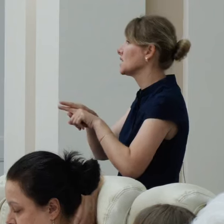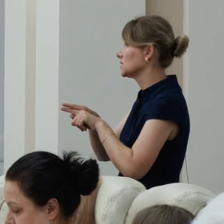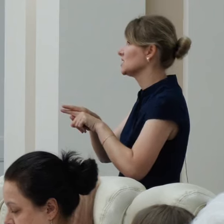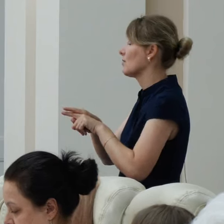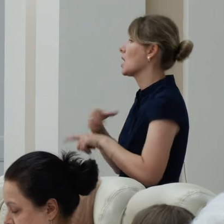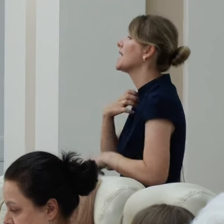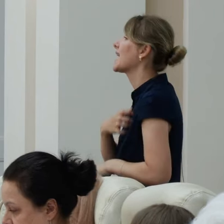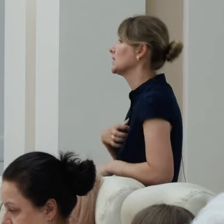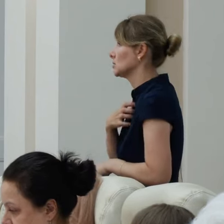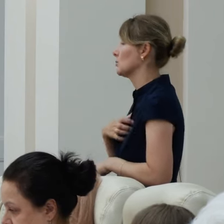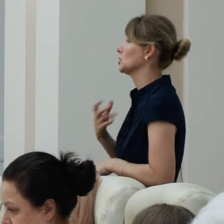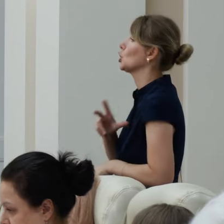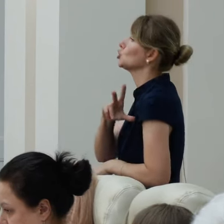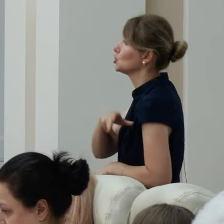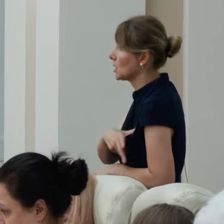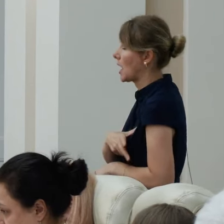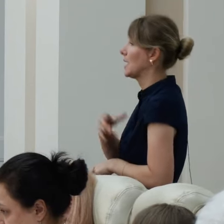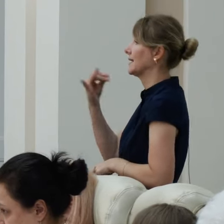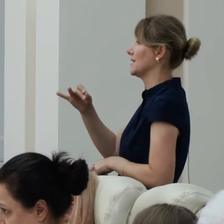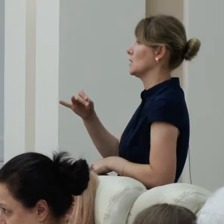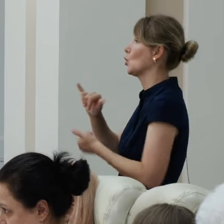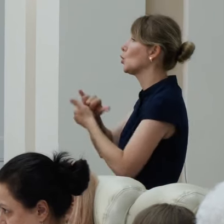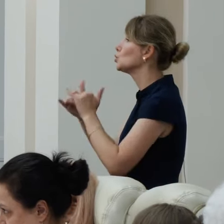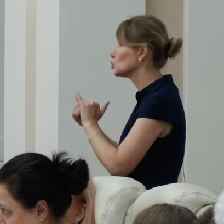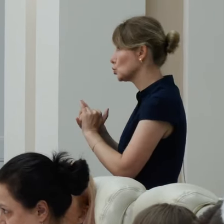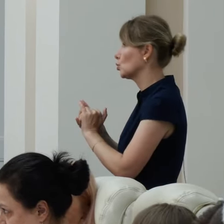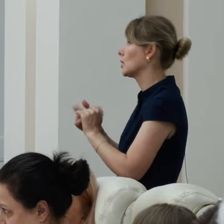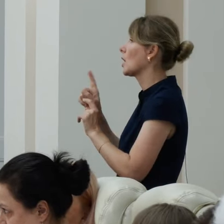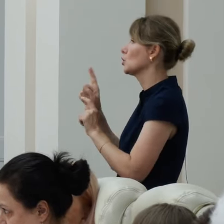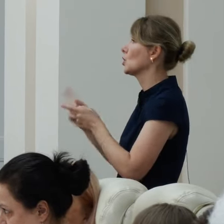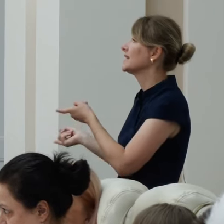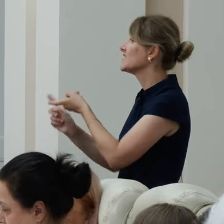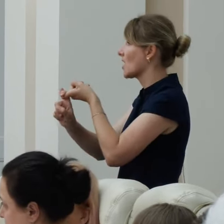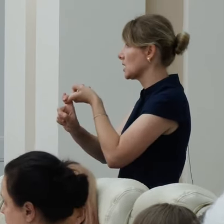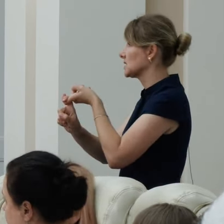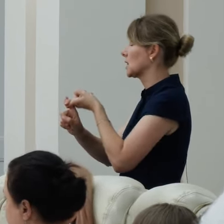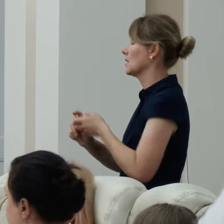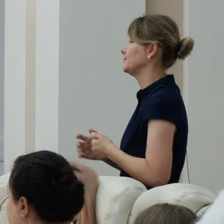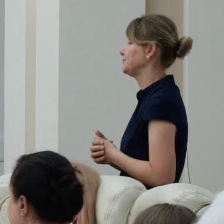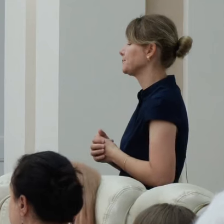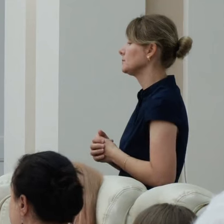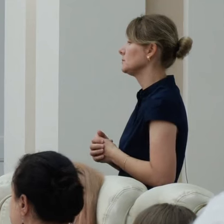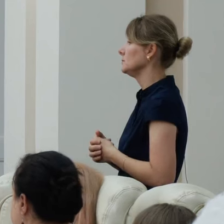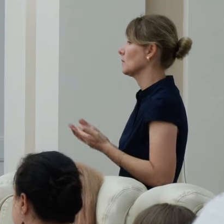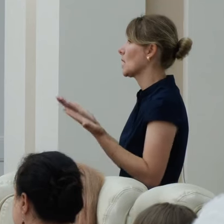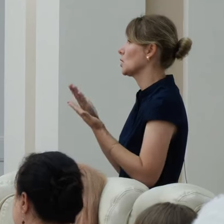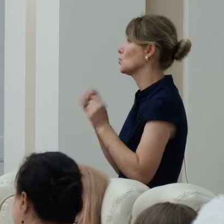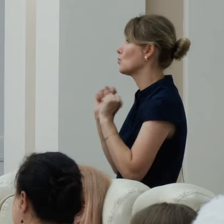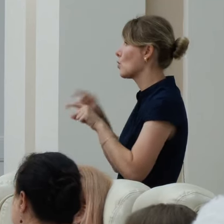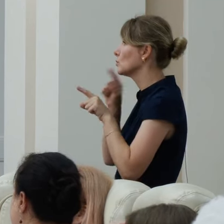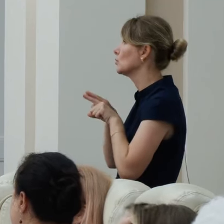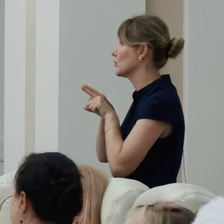de asistență socială, a structurilor și serviciilor aferente, care să